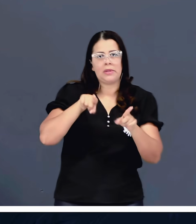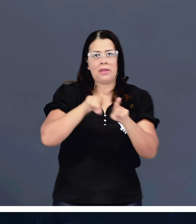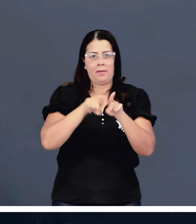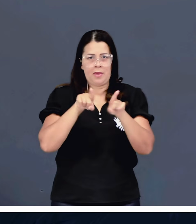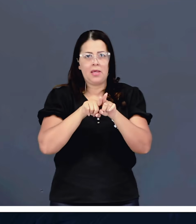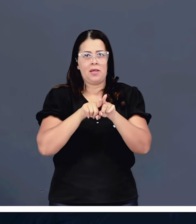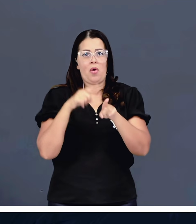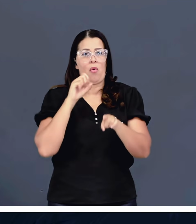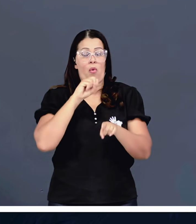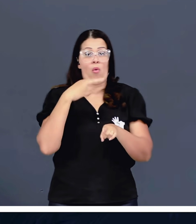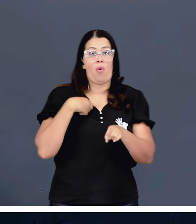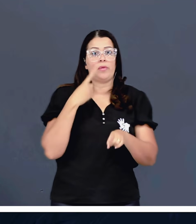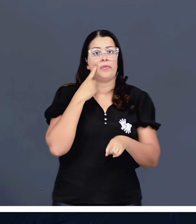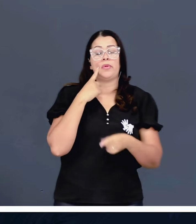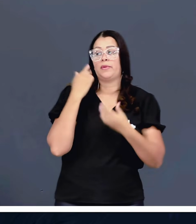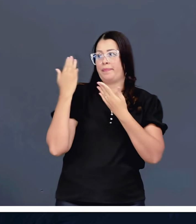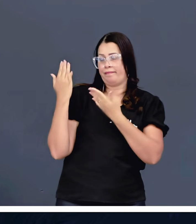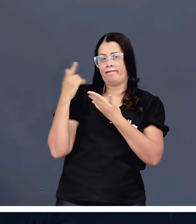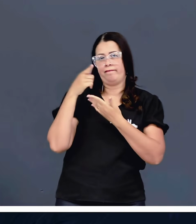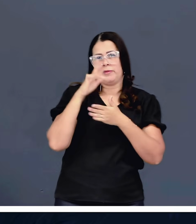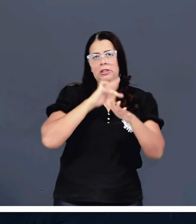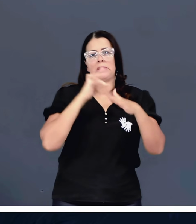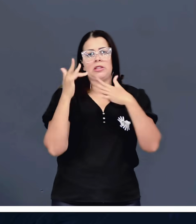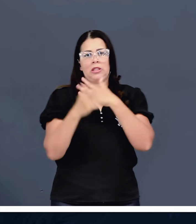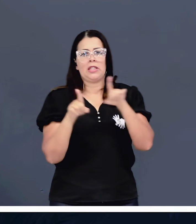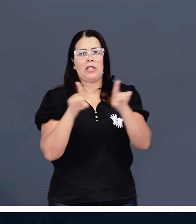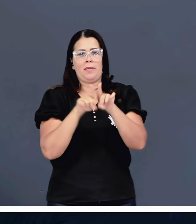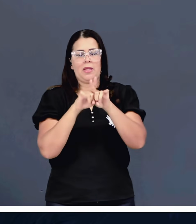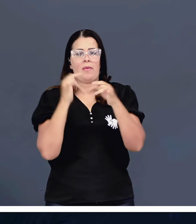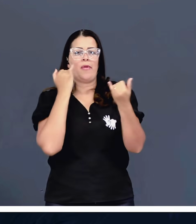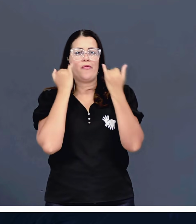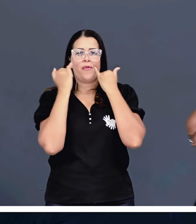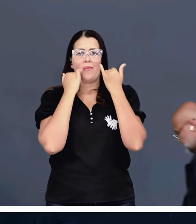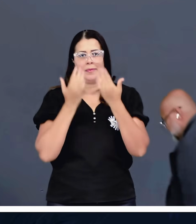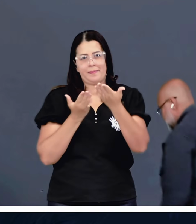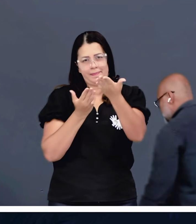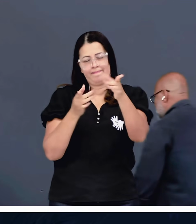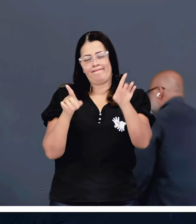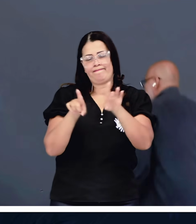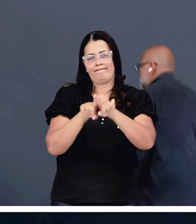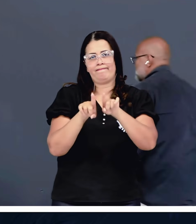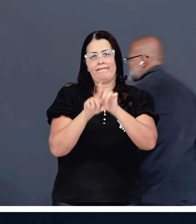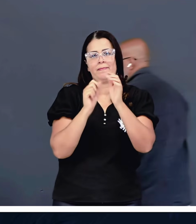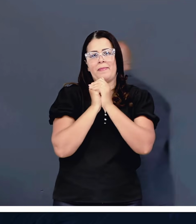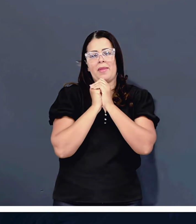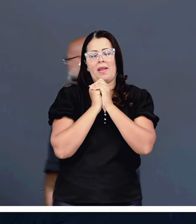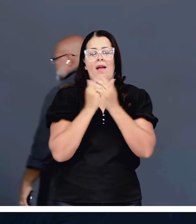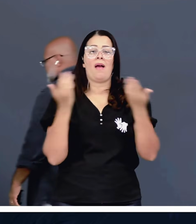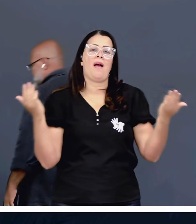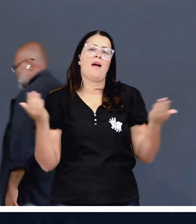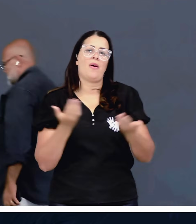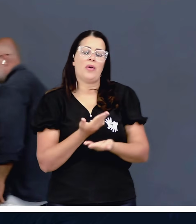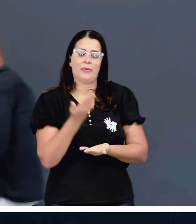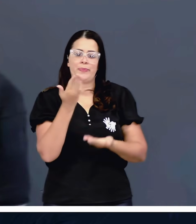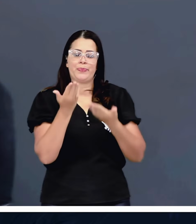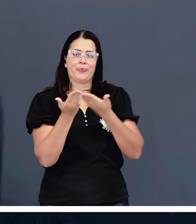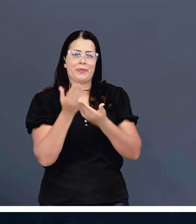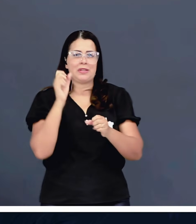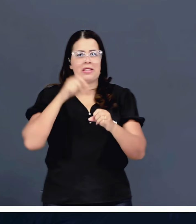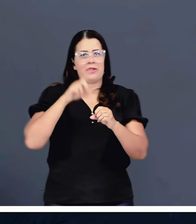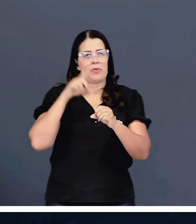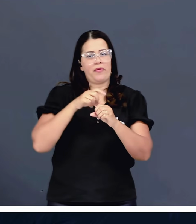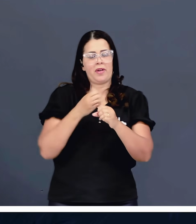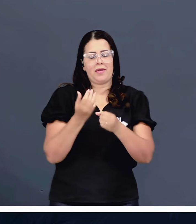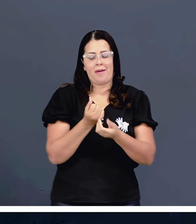aparece aqui no altar. Você que está online, também temos essa informação para você. Amém? Segure na sua mão o seu dízimo, sua oferta